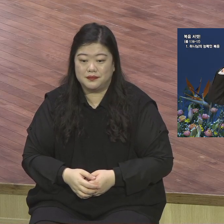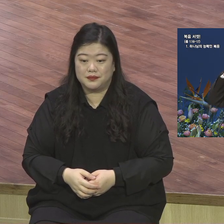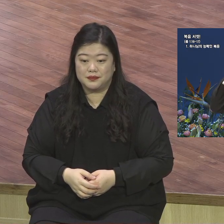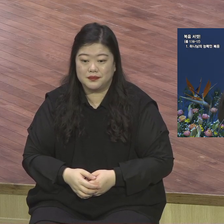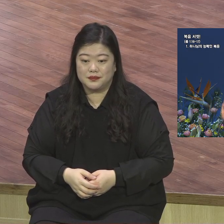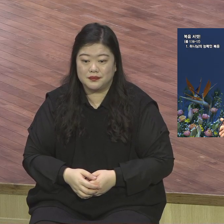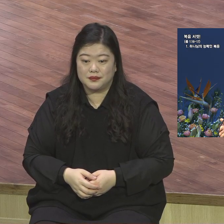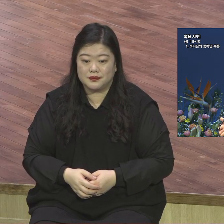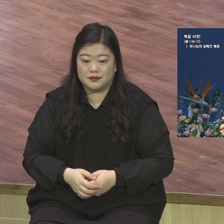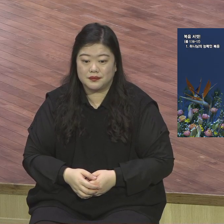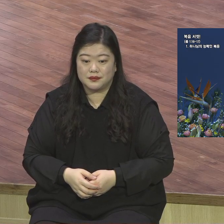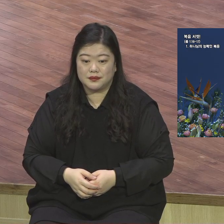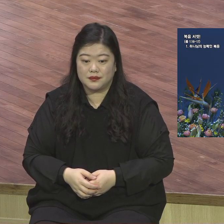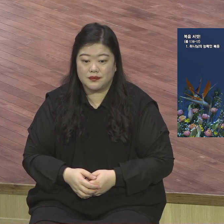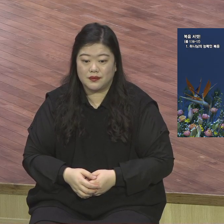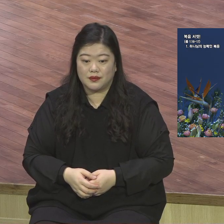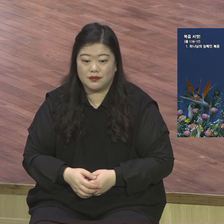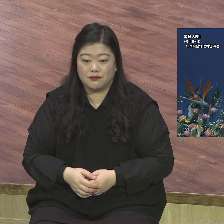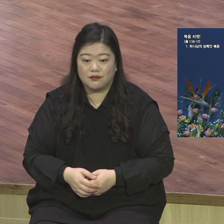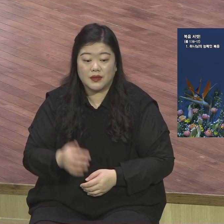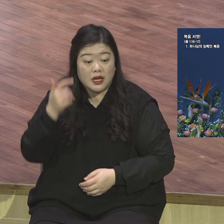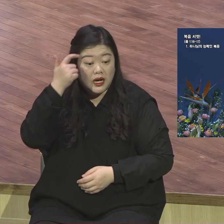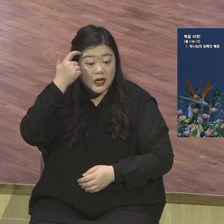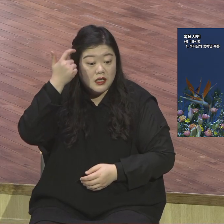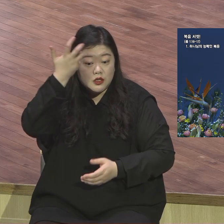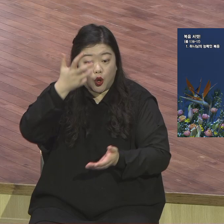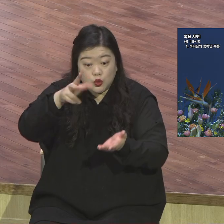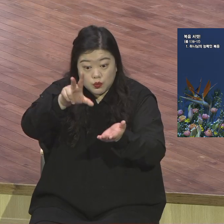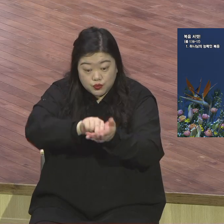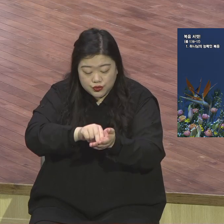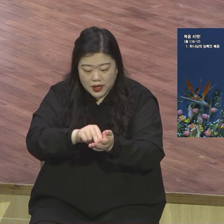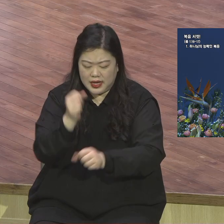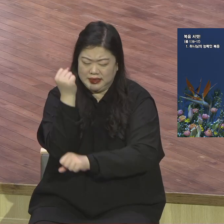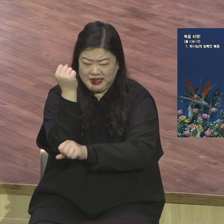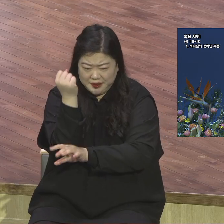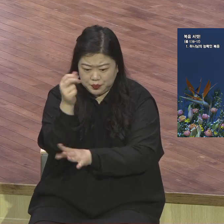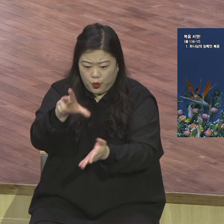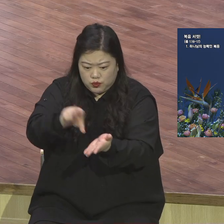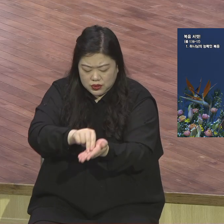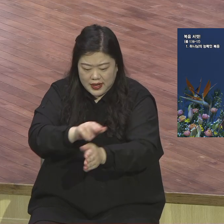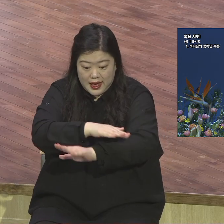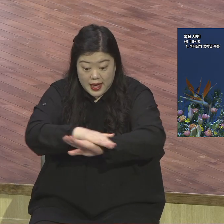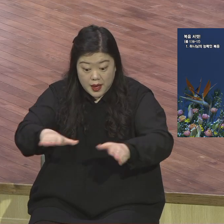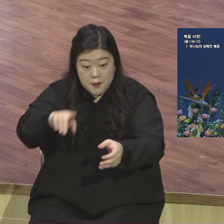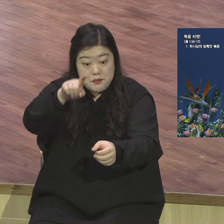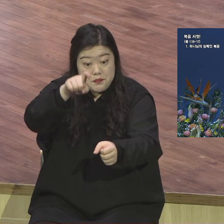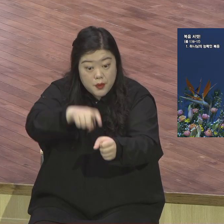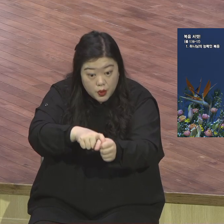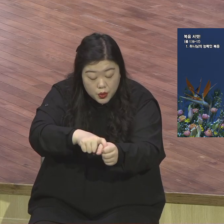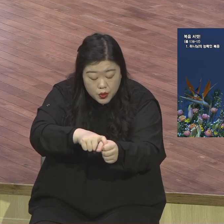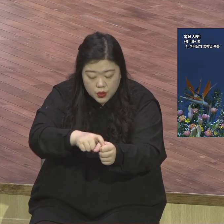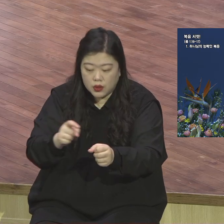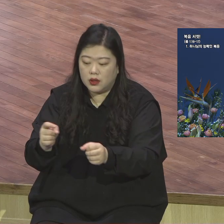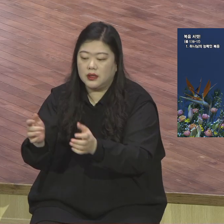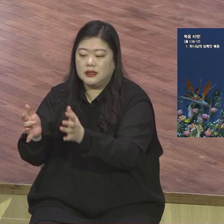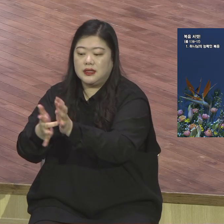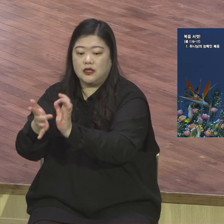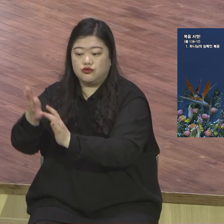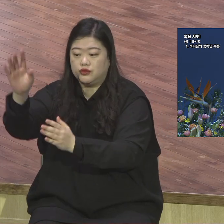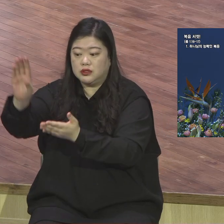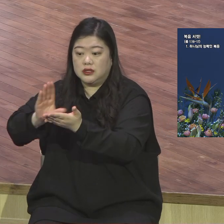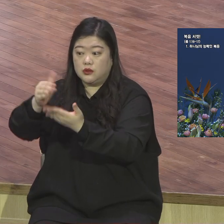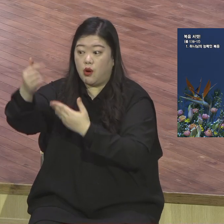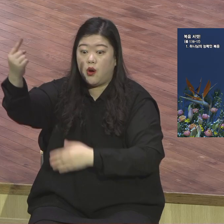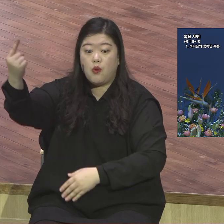이거를 완벽하게 해결해 주기 위해서 예수 그리스도가 십자가에, 십자가